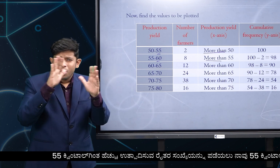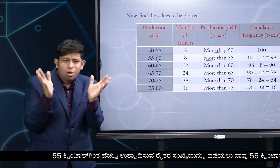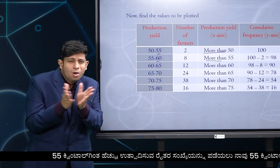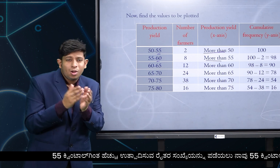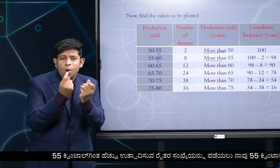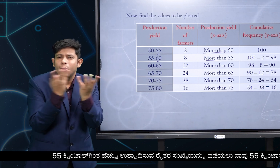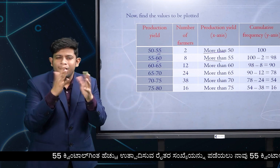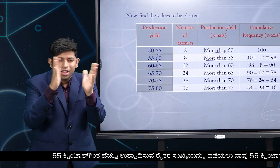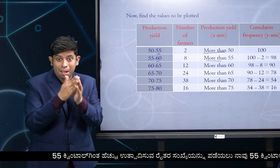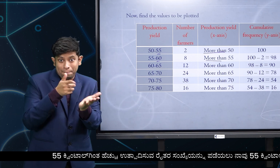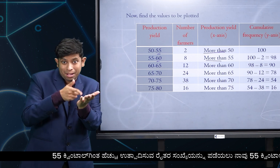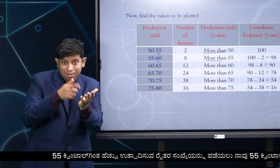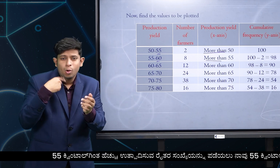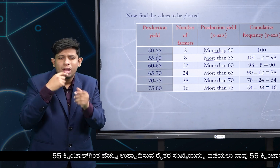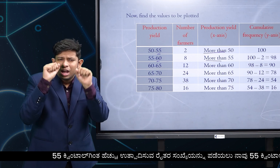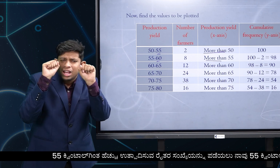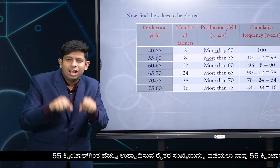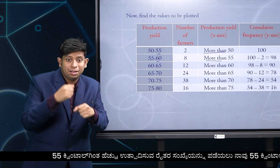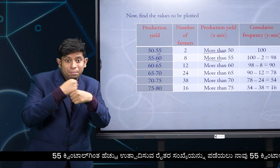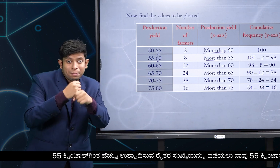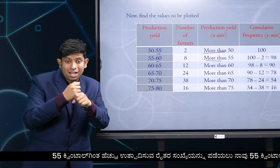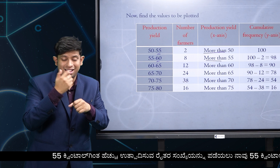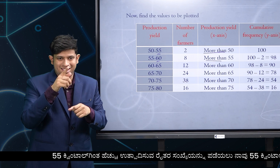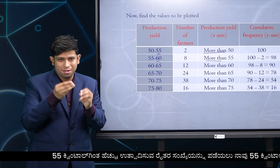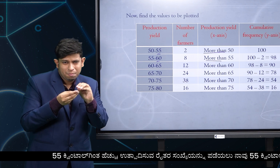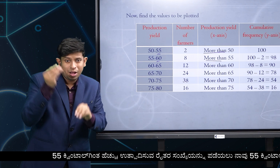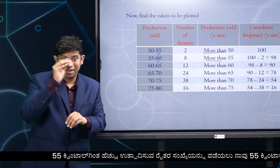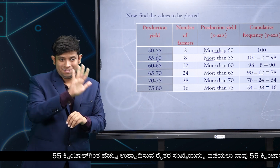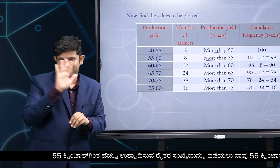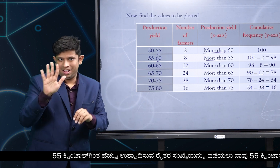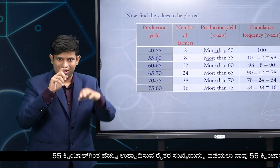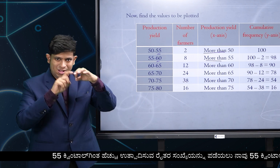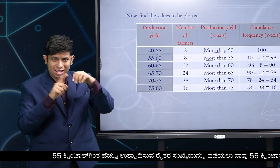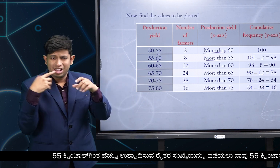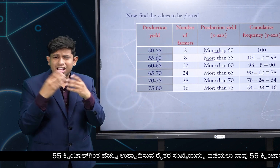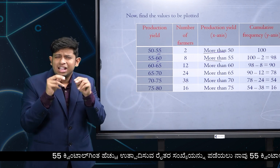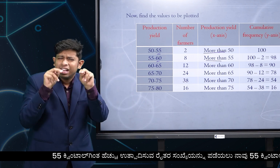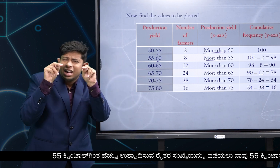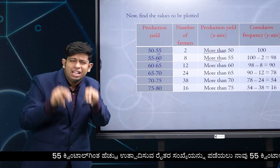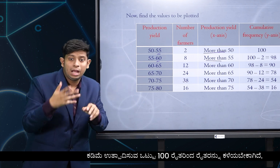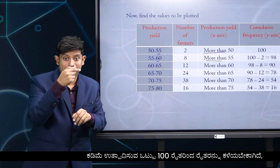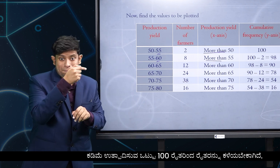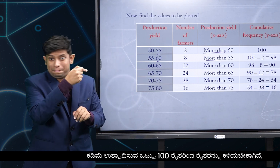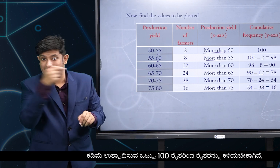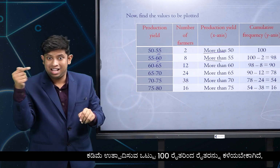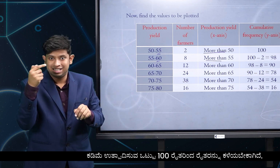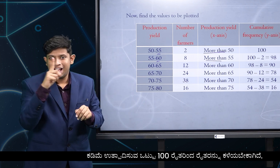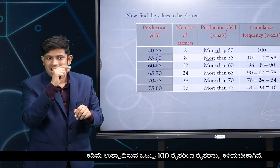55 ಕ್ವಿಂಟಾಲ್ಗಿಂತ ಹೆಚ್ಚು ಉತ್ಪಾದಿಸುವ ರೈತರ ಸಂಖ್ಯೆಯನ್ನು ಪಡೆಯಲು ನಾವು 55 ಕ್ವಿಂಟಾಲ್ಗಿಂತ ಕಡಿಮೆ ಉತ್ಪಾದಿಸುವ ಒಟ್ಟು